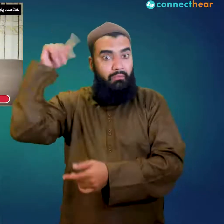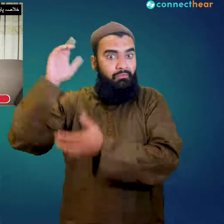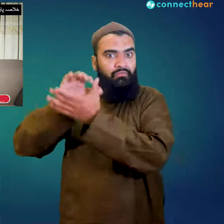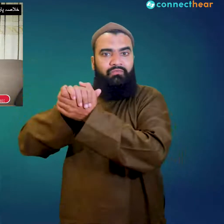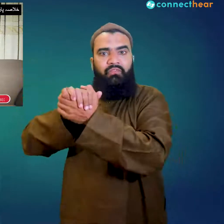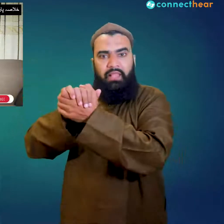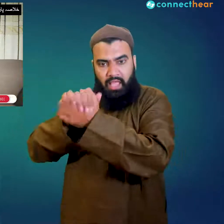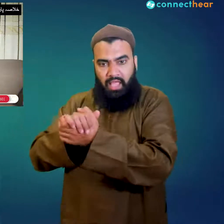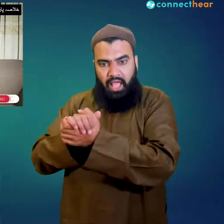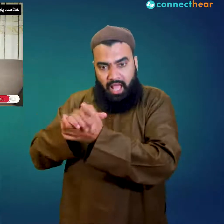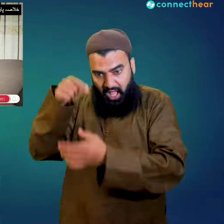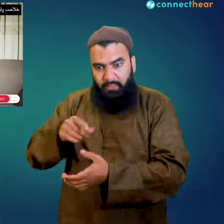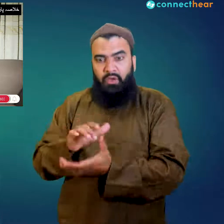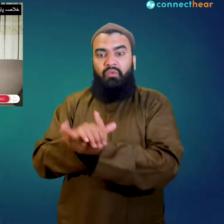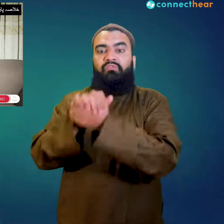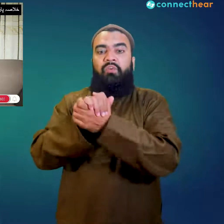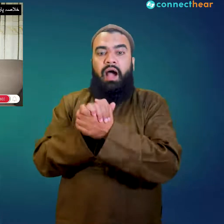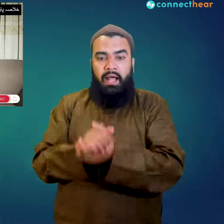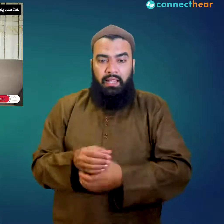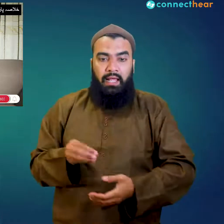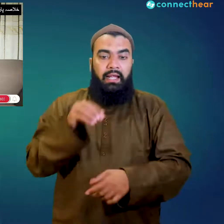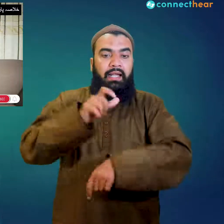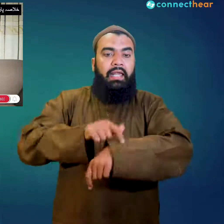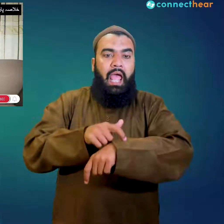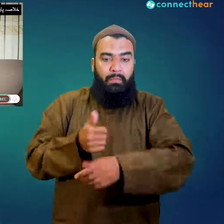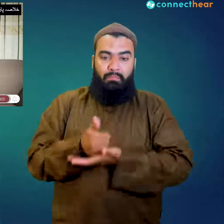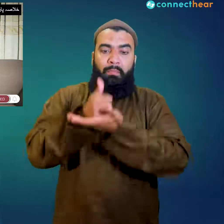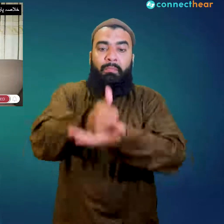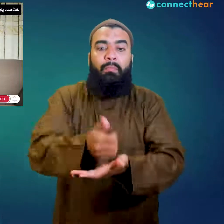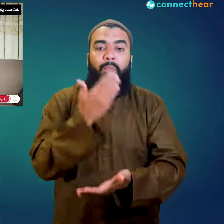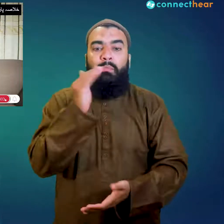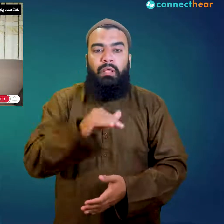ان وعدوں کے مطابق اپنا فیصلہ فرمائے۔